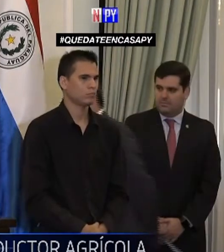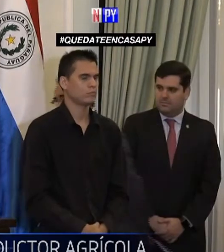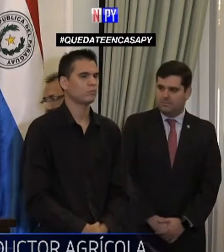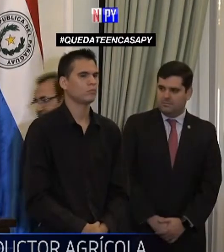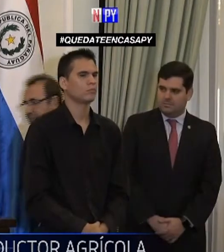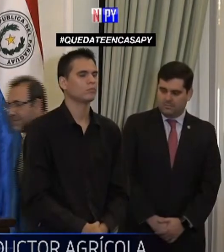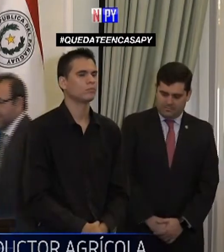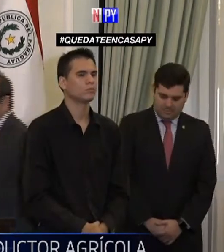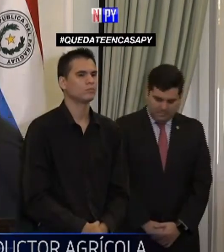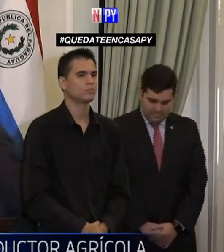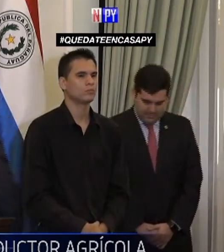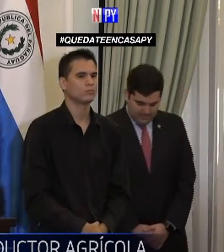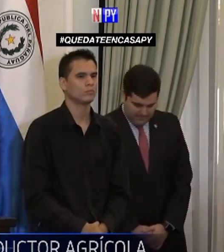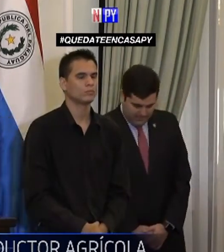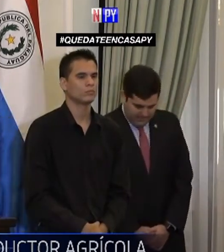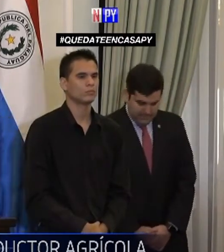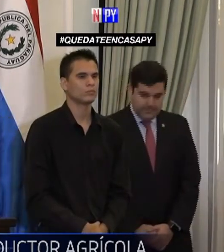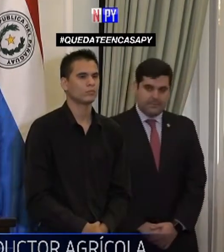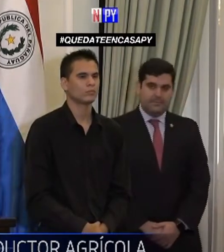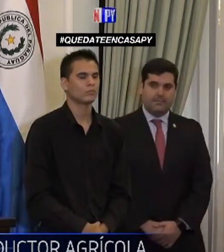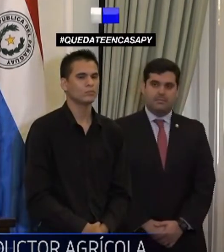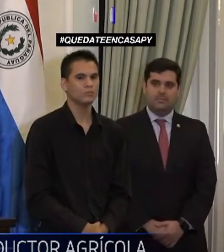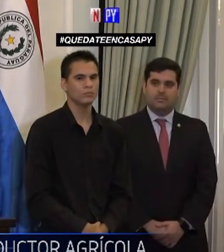de las medidas.